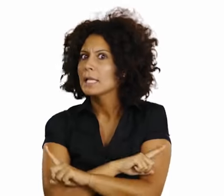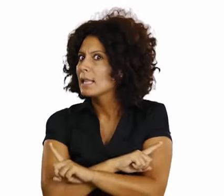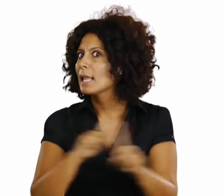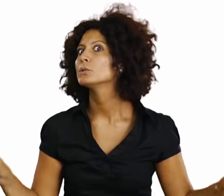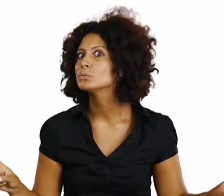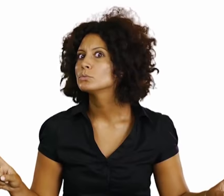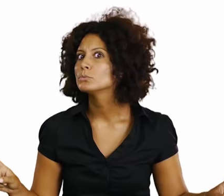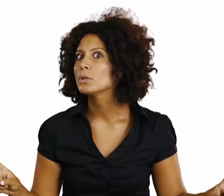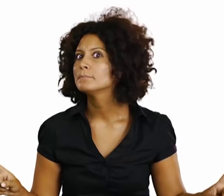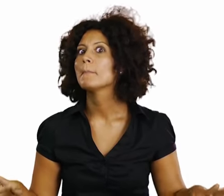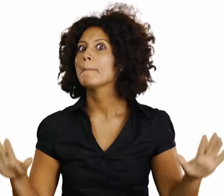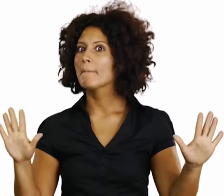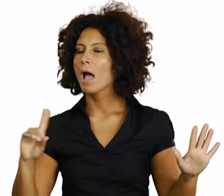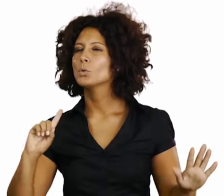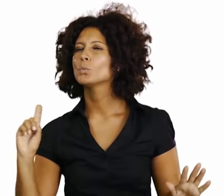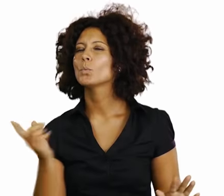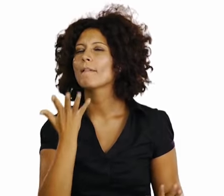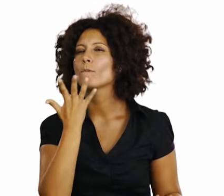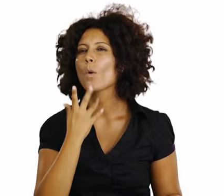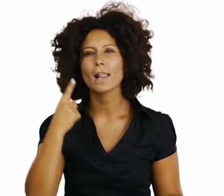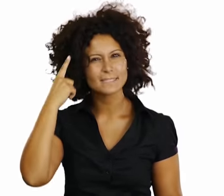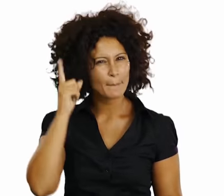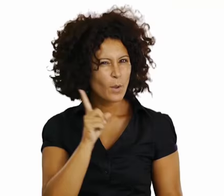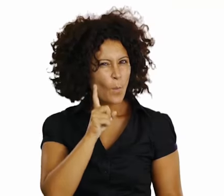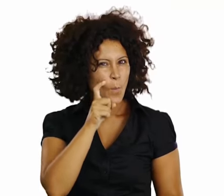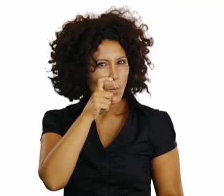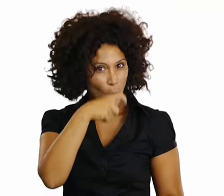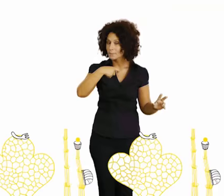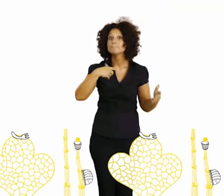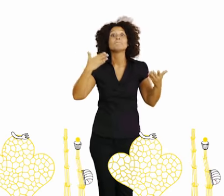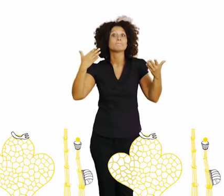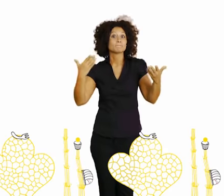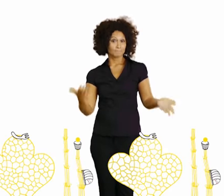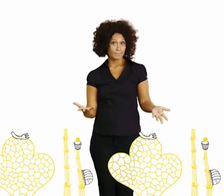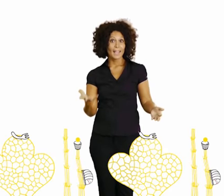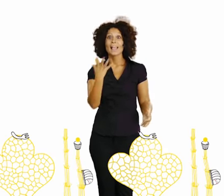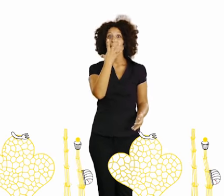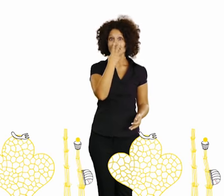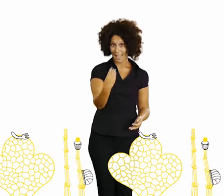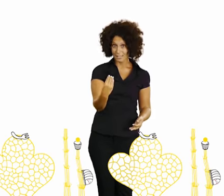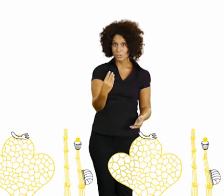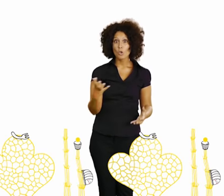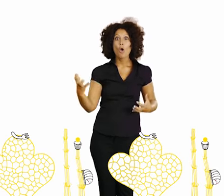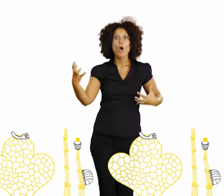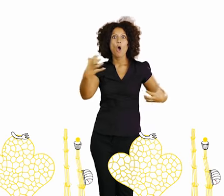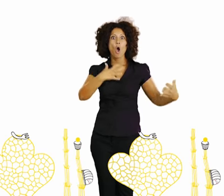era informato. Ma tutti erano molto curiosi di saperlo. Tasso,